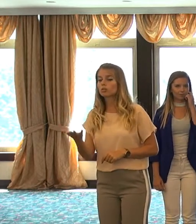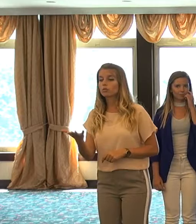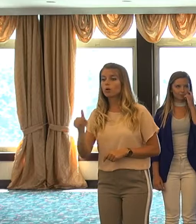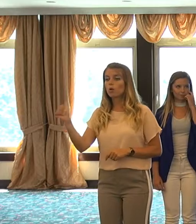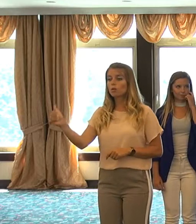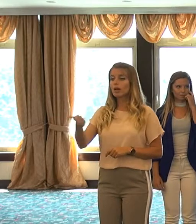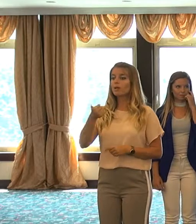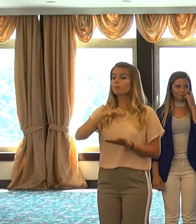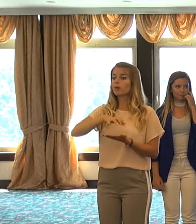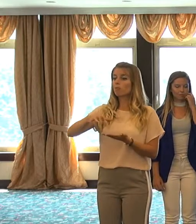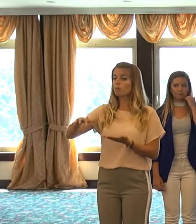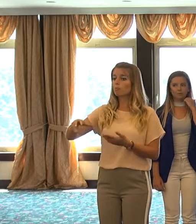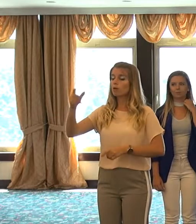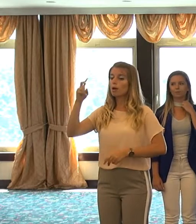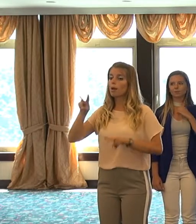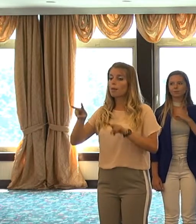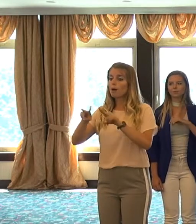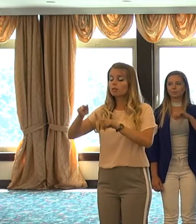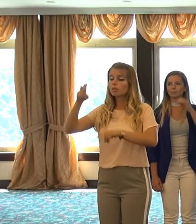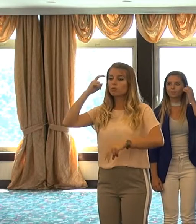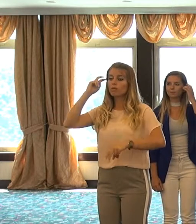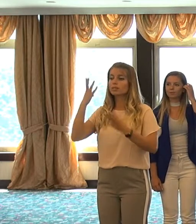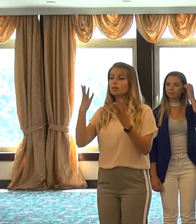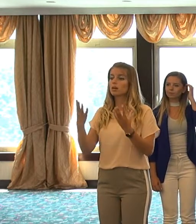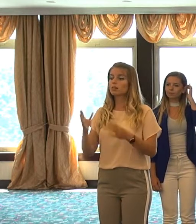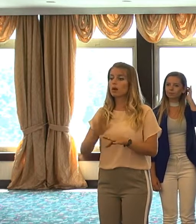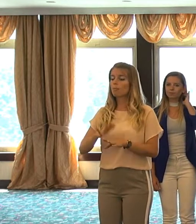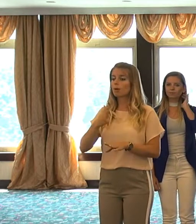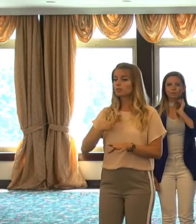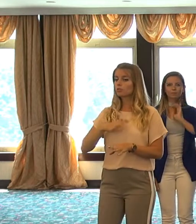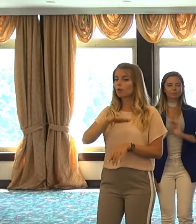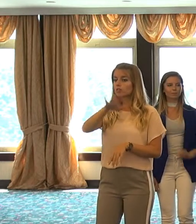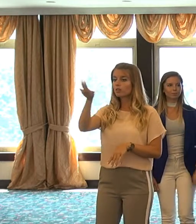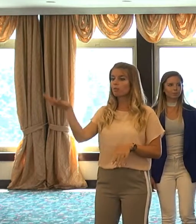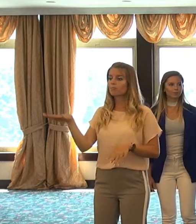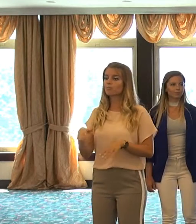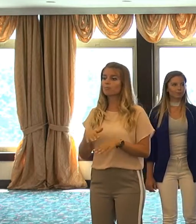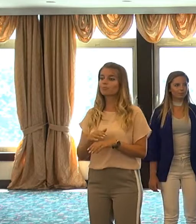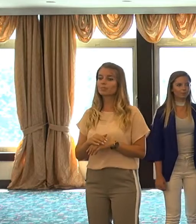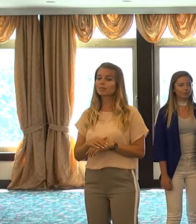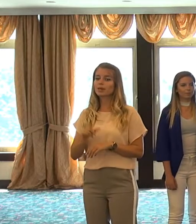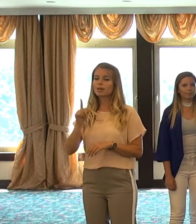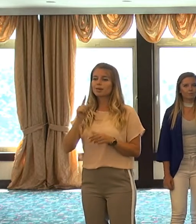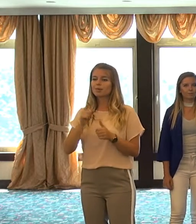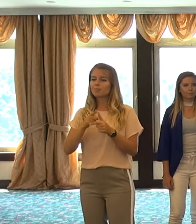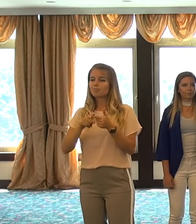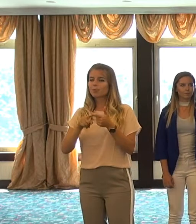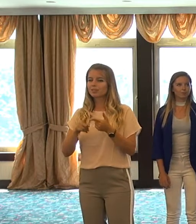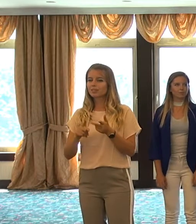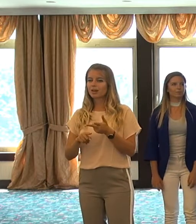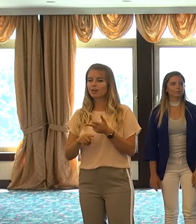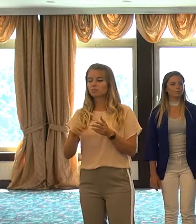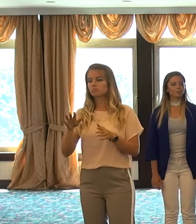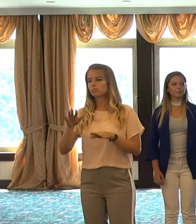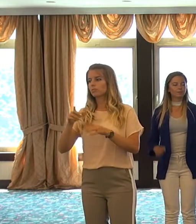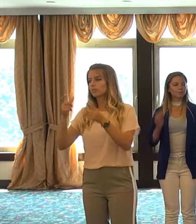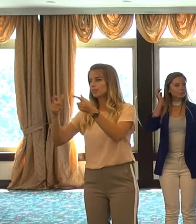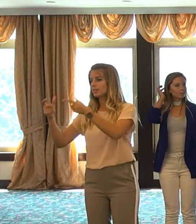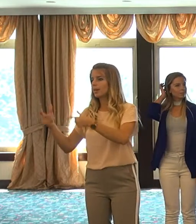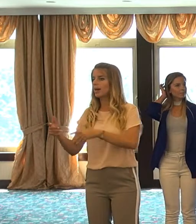kısmını Maltepe Üniversitesi'nde yapmak istiyorum. Gerçekten bize ev sahipliklerinde birkaç unsuru gördük. Birçok yerde etkinlik yaptık